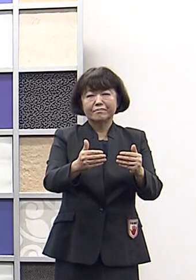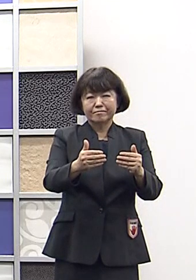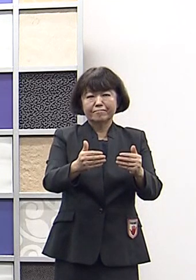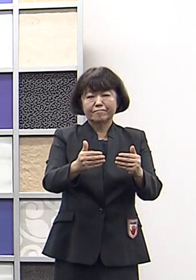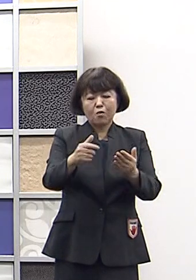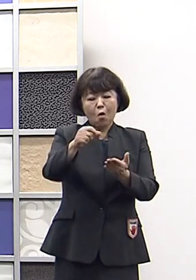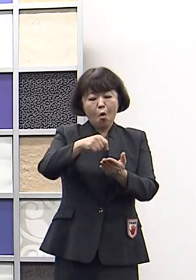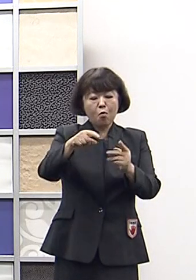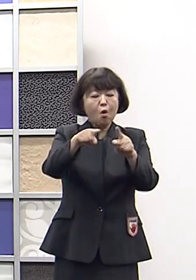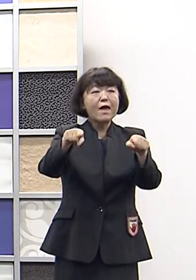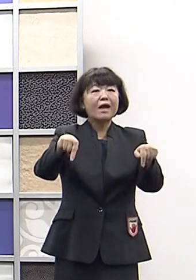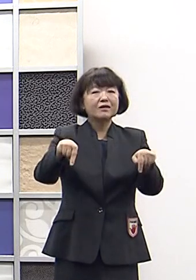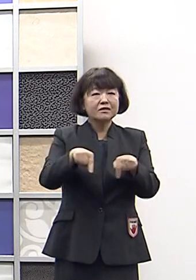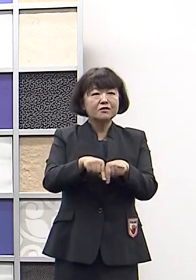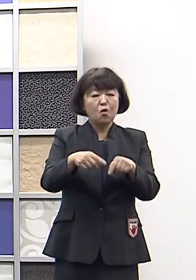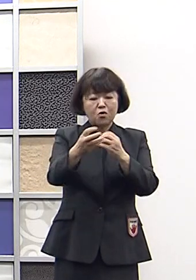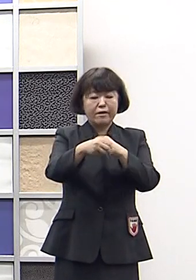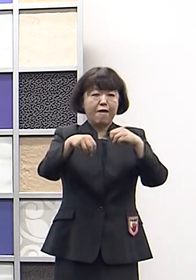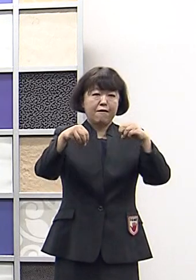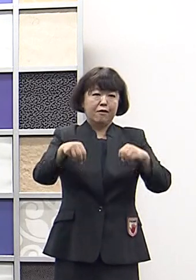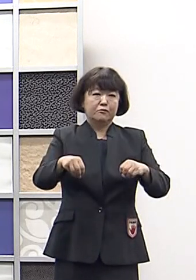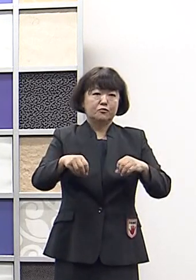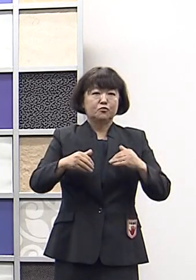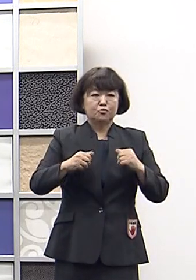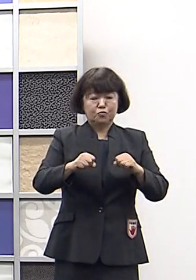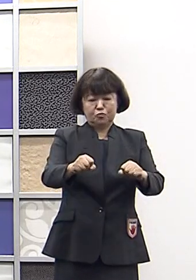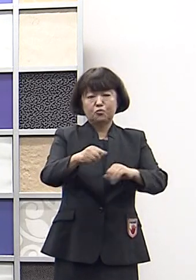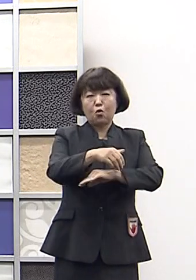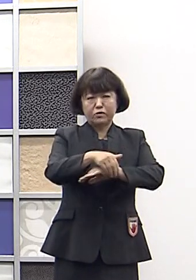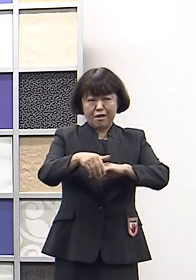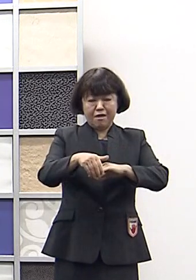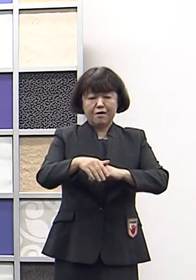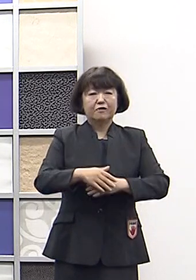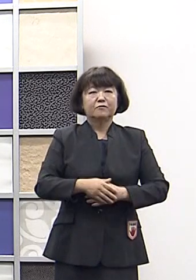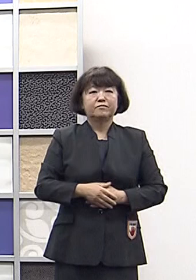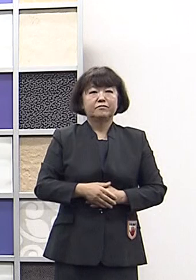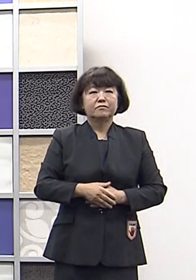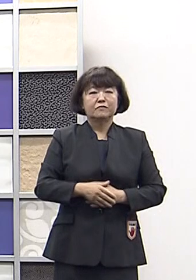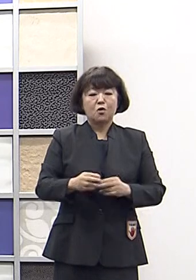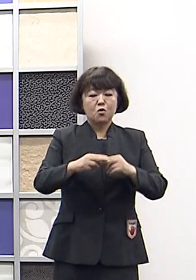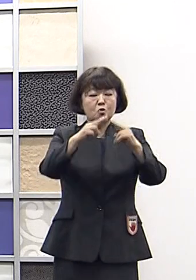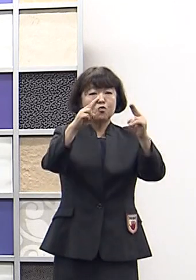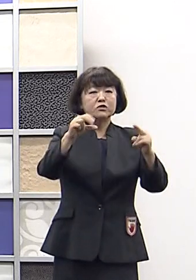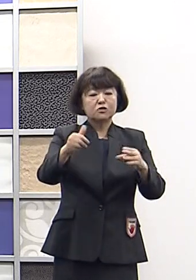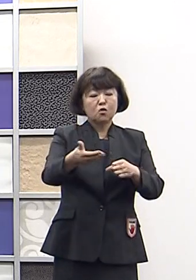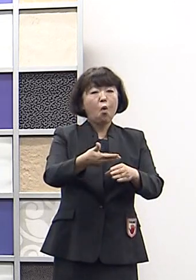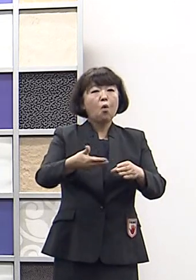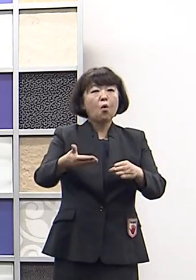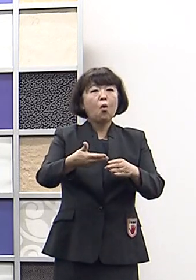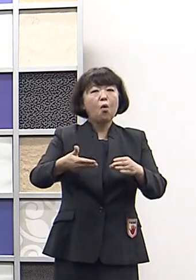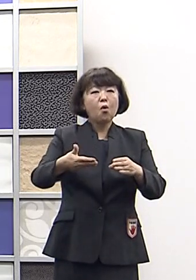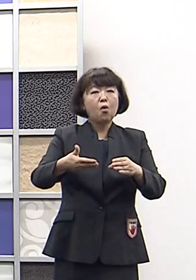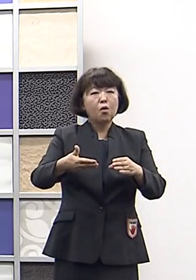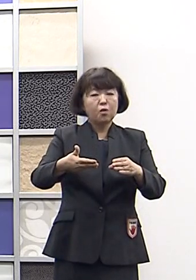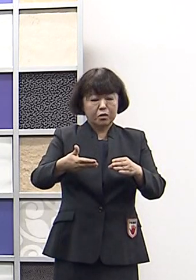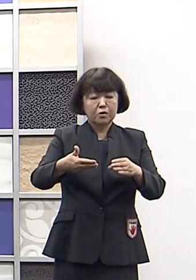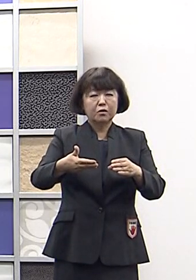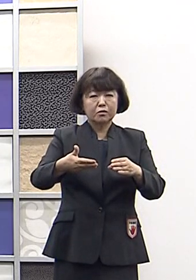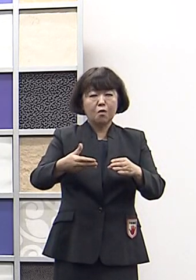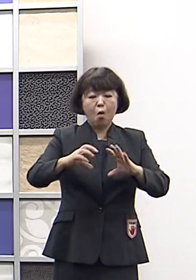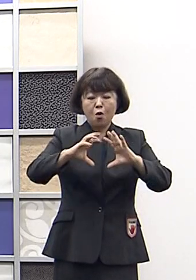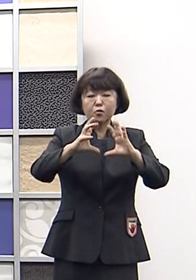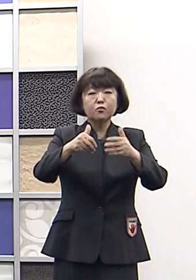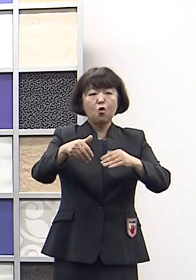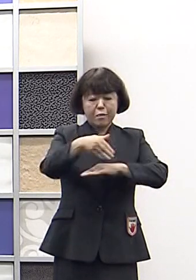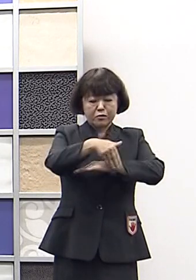覚書を締結したいと思います。先般発足いたしました富士五湖グローバルビレッジ構想、ここにこのミ